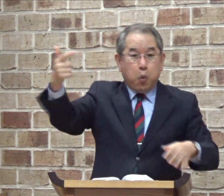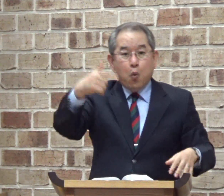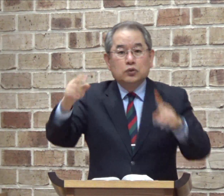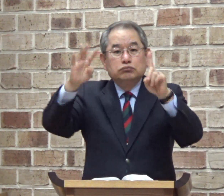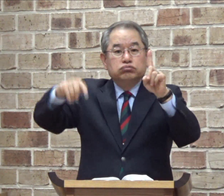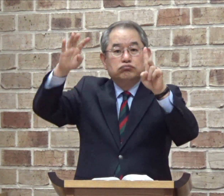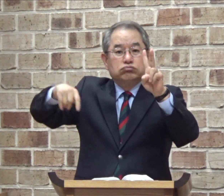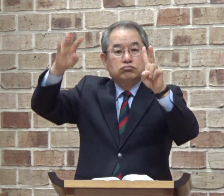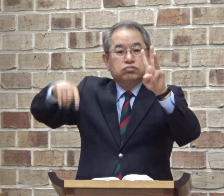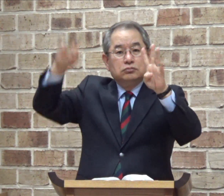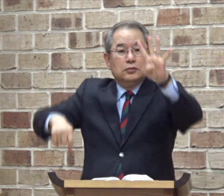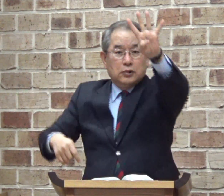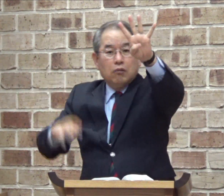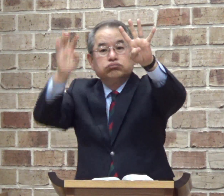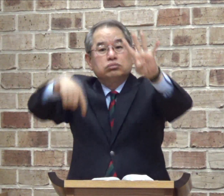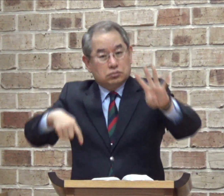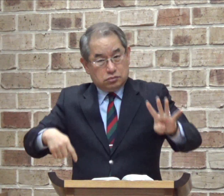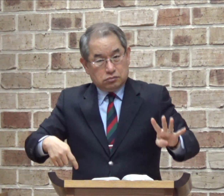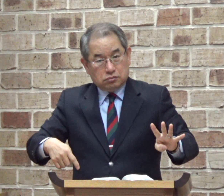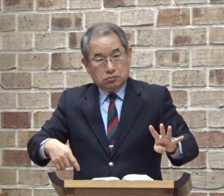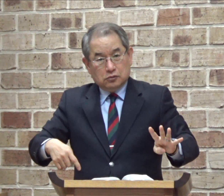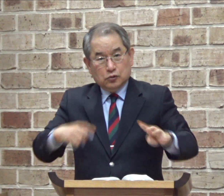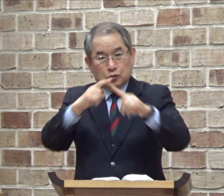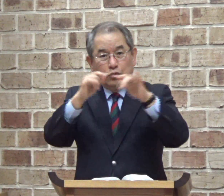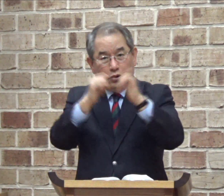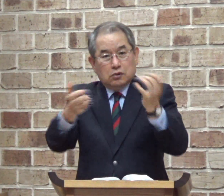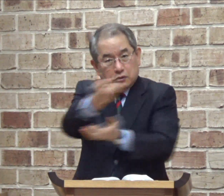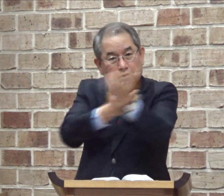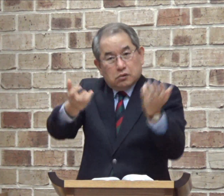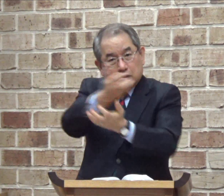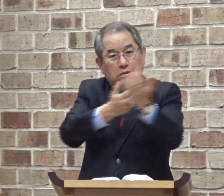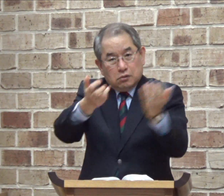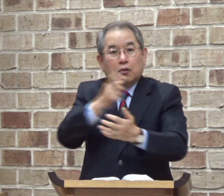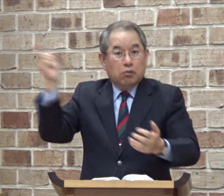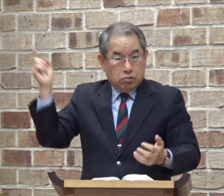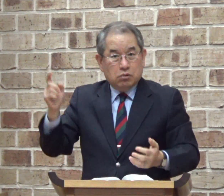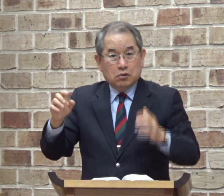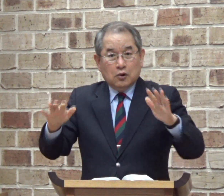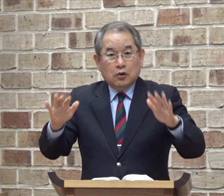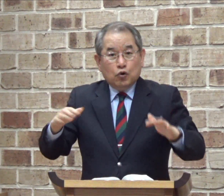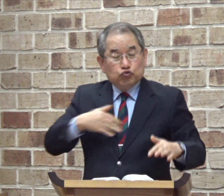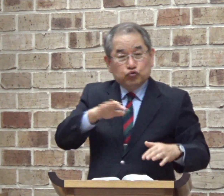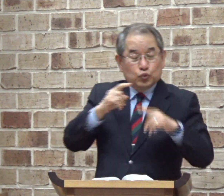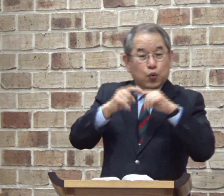우리 교회가 48주년 됐고 안디옥 교회는 39년 됐습니다. 우리 교회가 먼저 시작되었지만